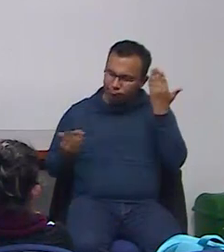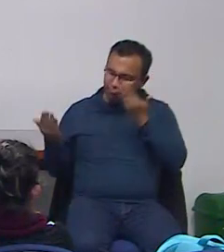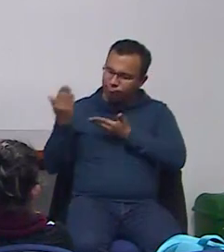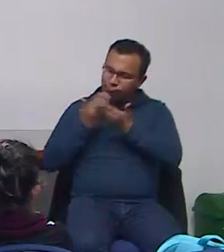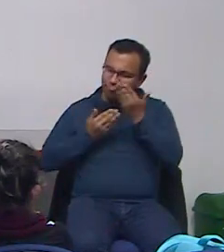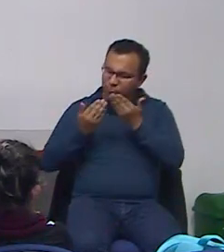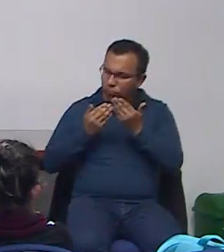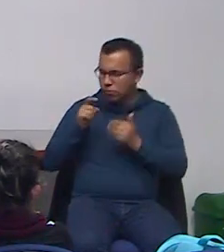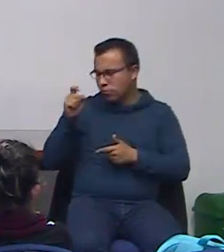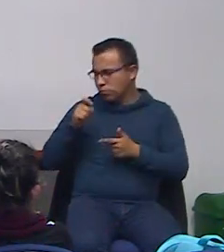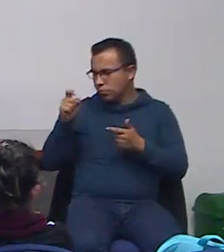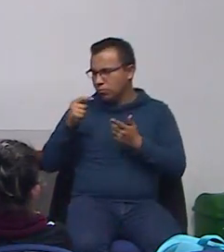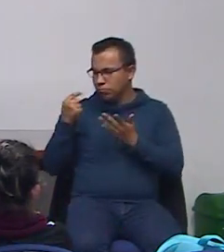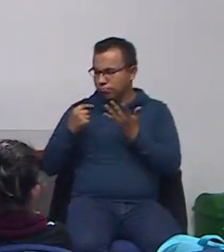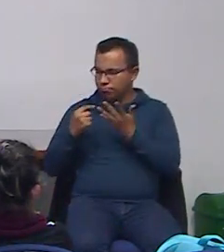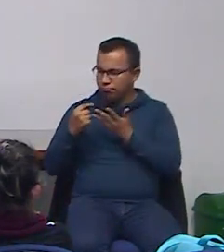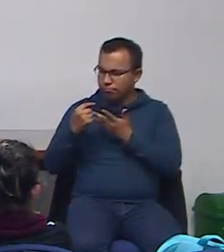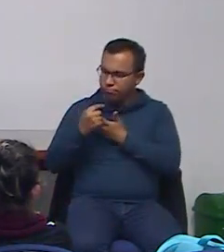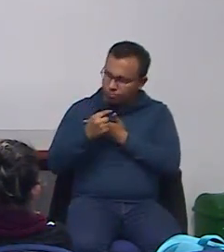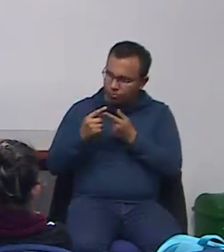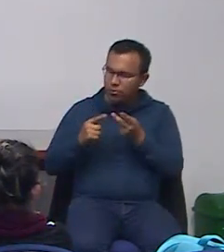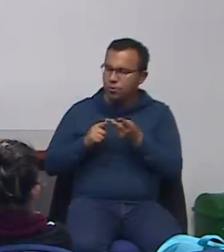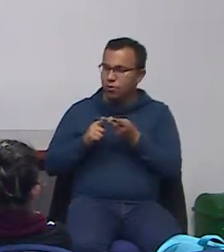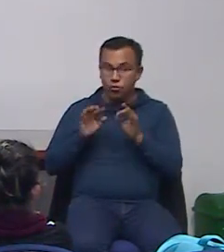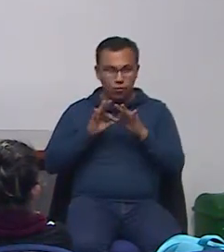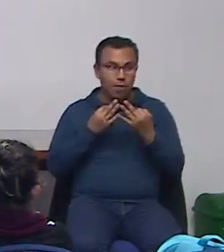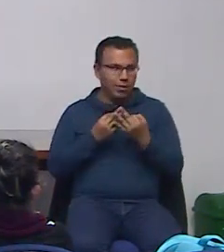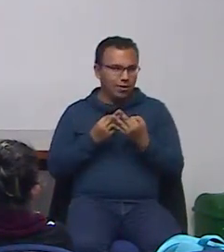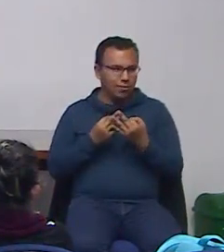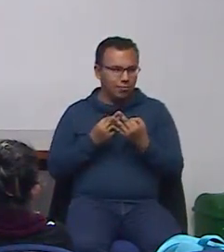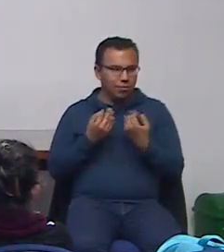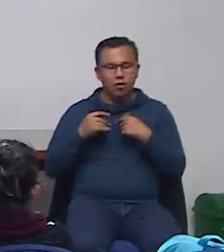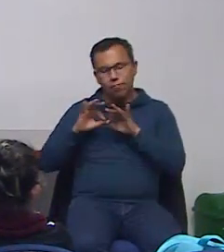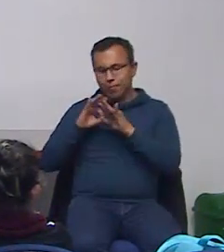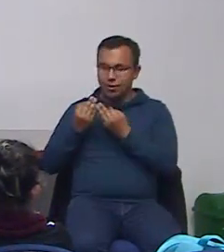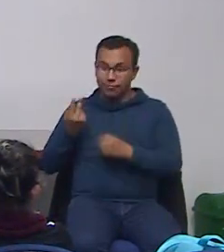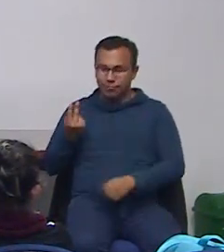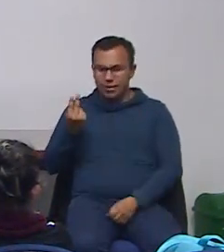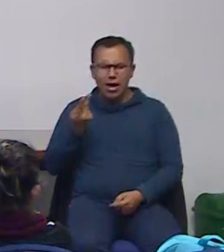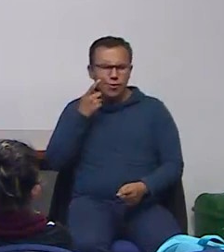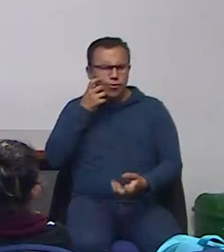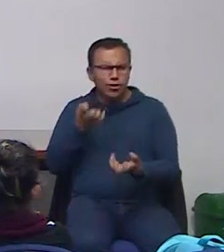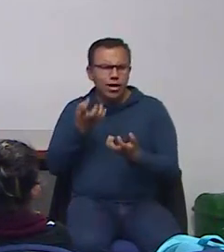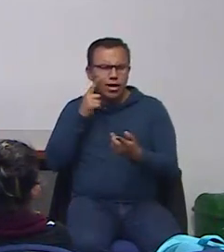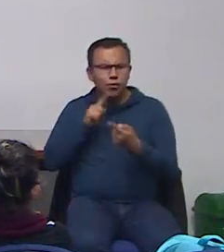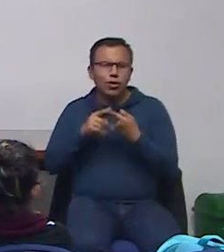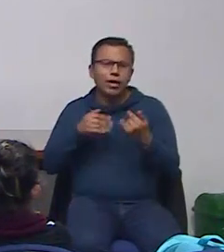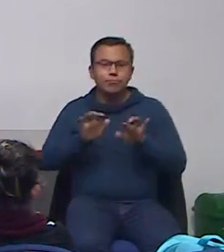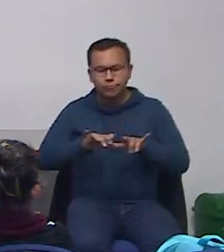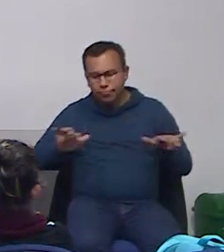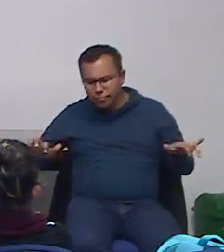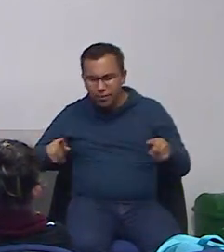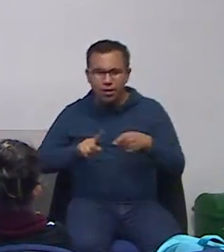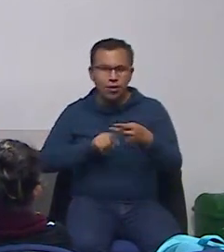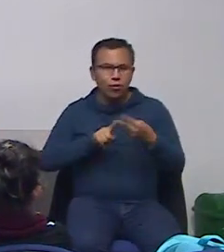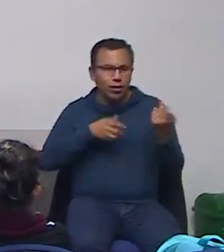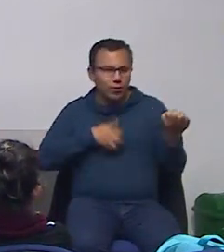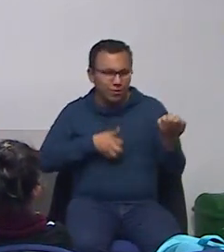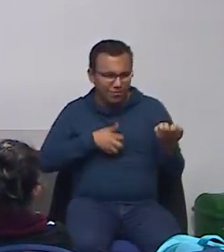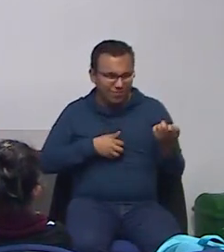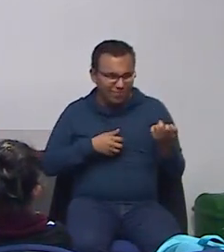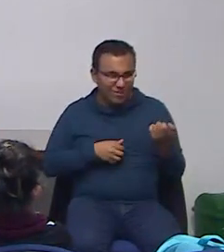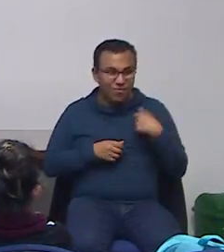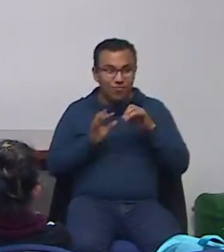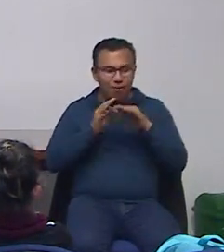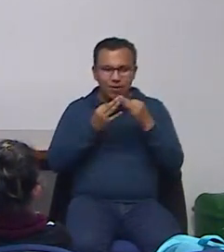Cuál es su necesidad puntual a nivel de familia Sí porque los chicos siempre llegan con una familia que quiere que haga esto que tuque un instrumento que que desarrolle ciertas